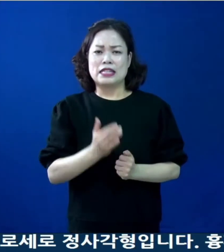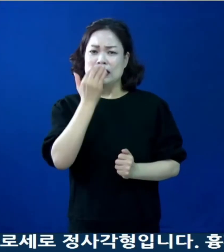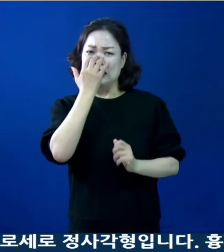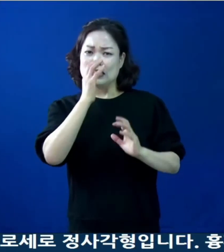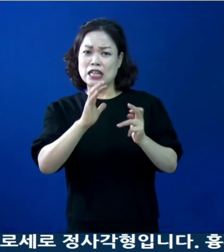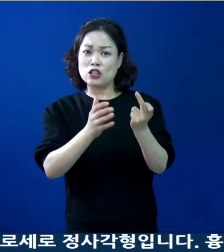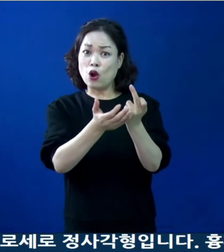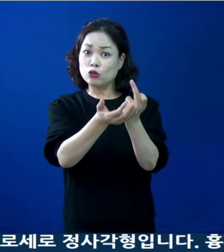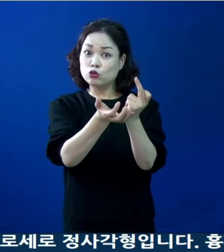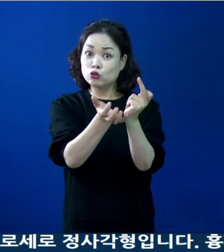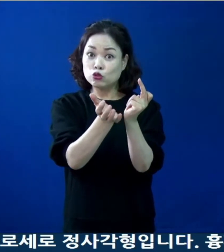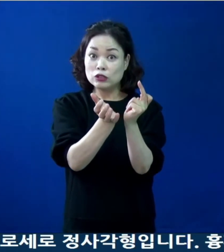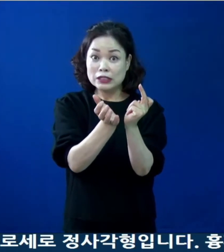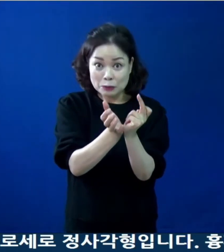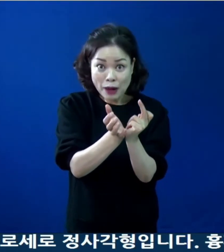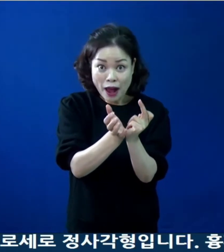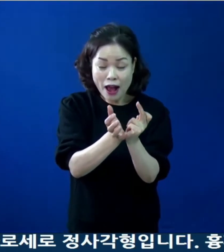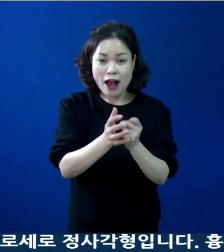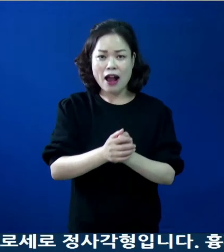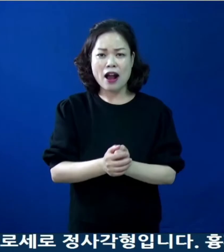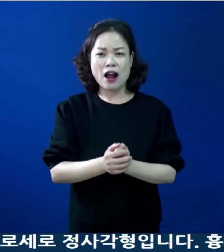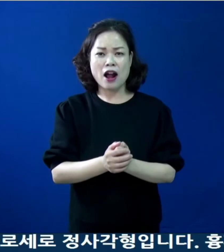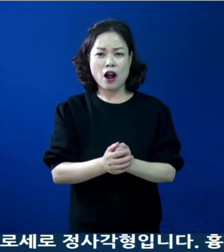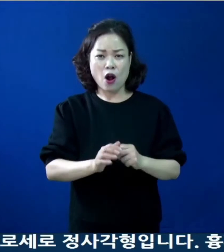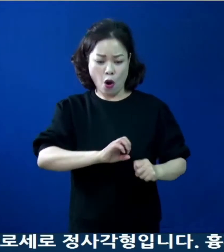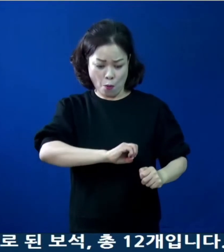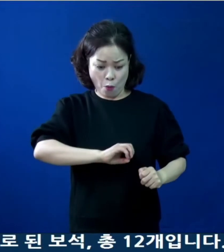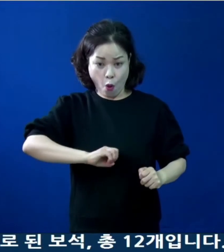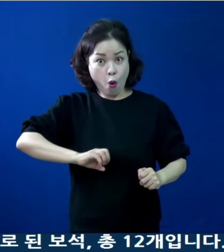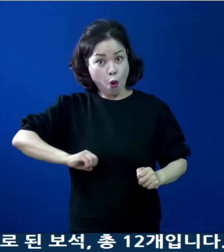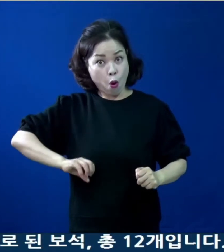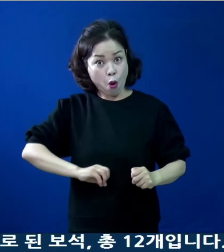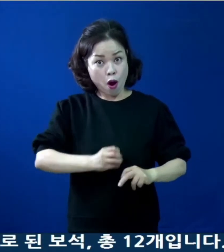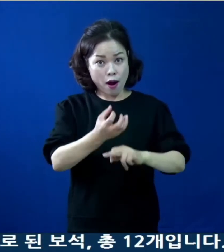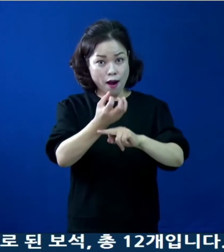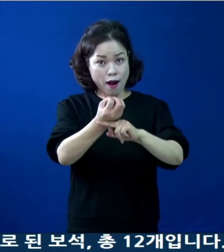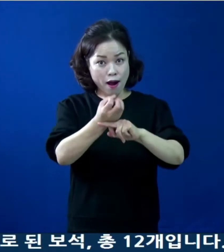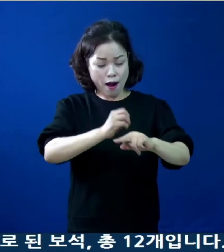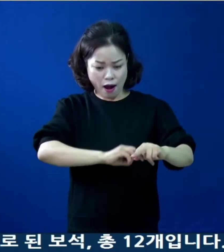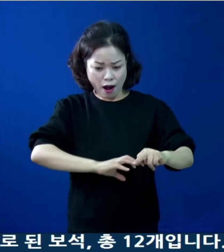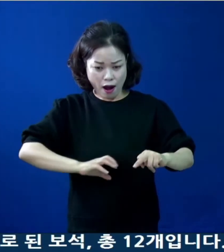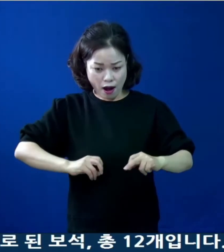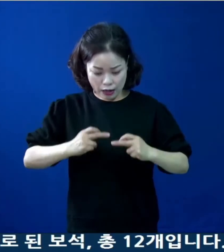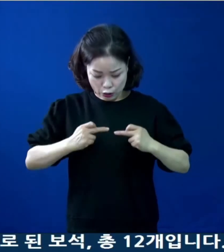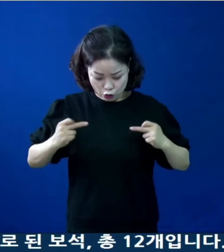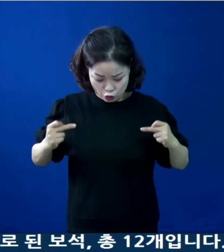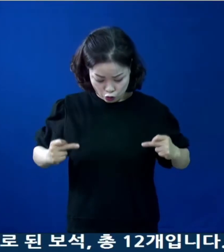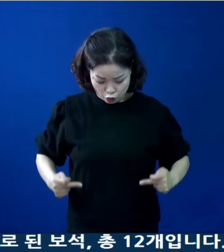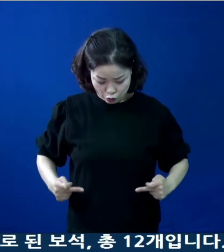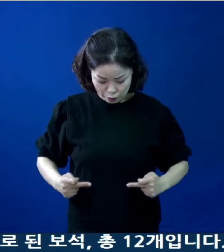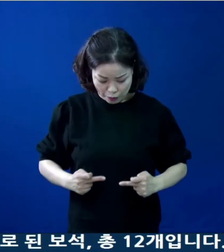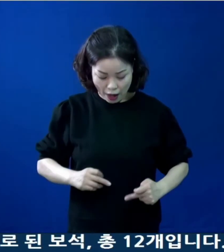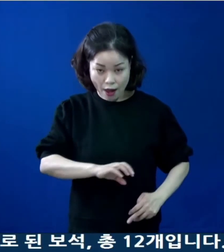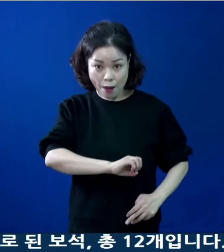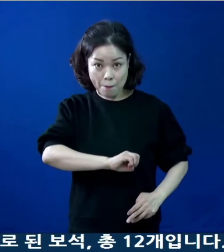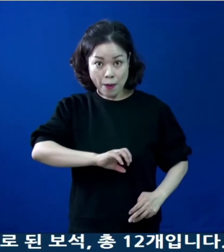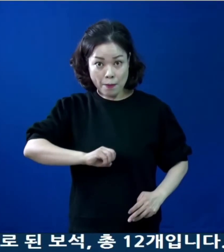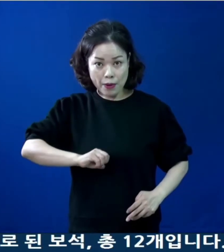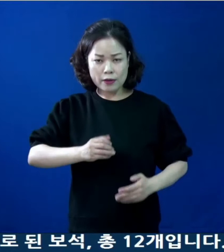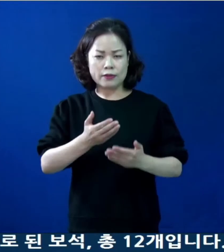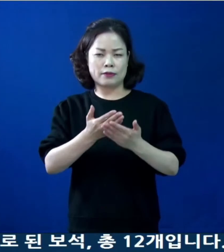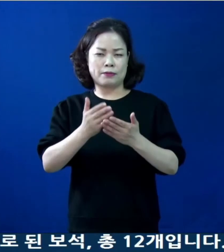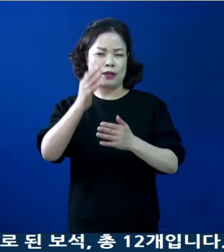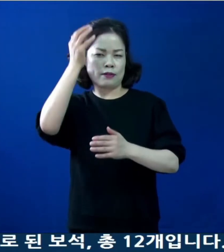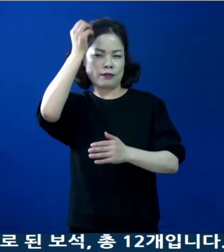이스라엘의 12지파가 보석의 모양으로 흉패에 걸려 있다. 이 그림을 잘